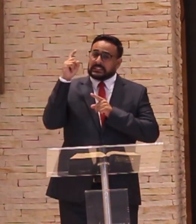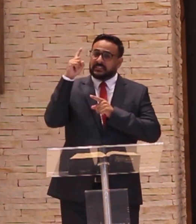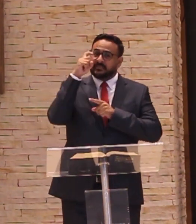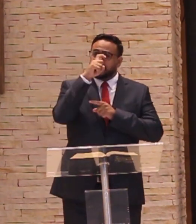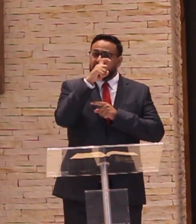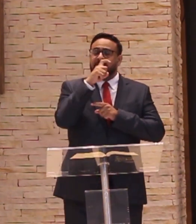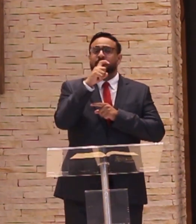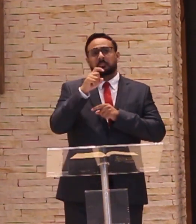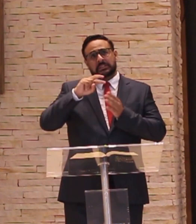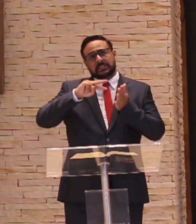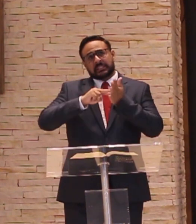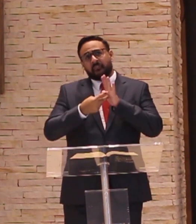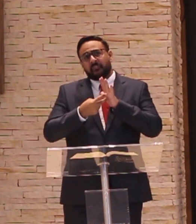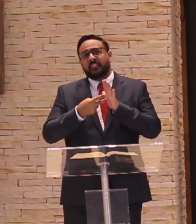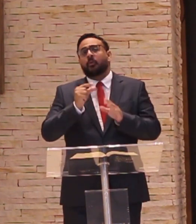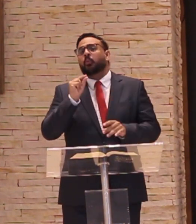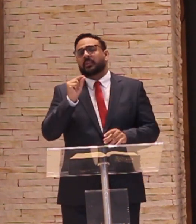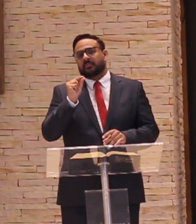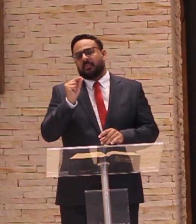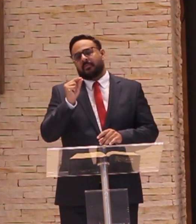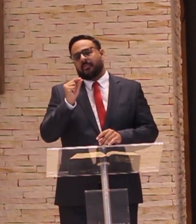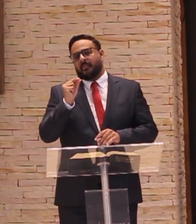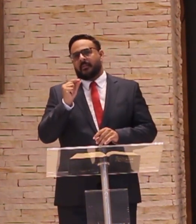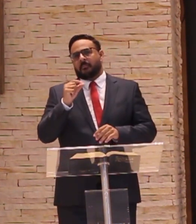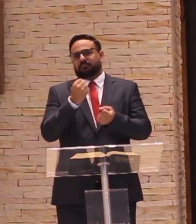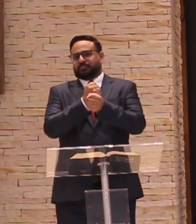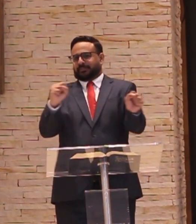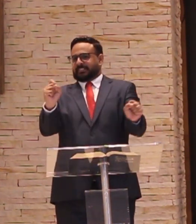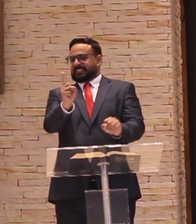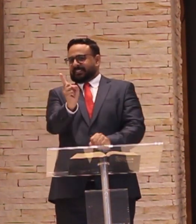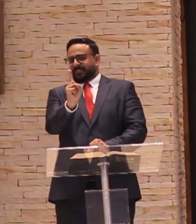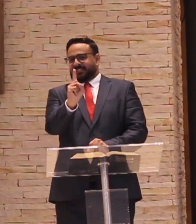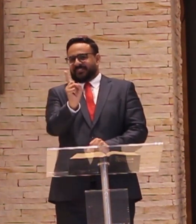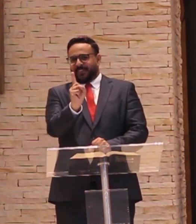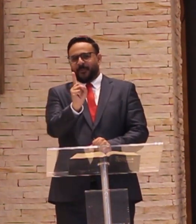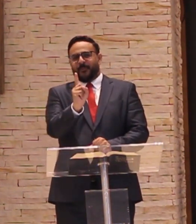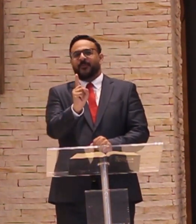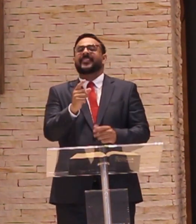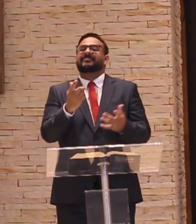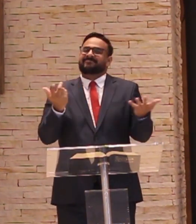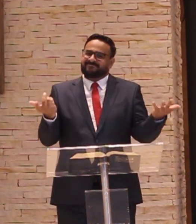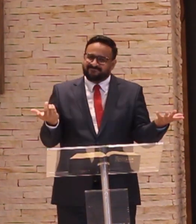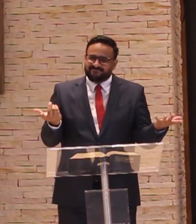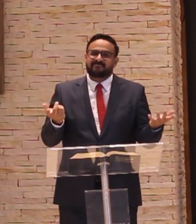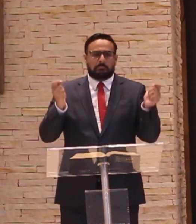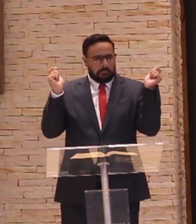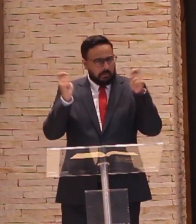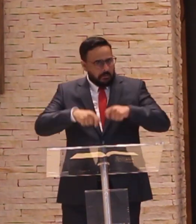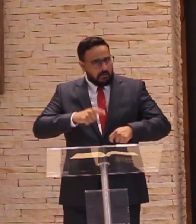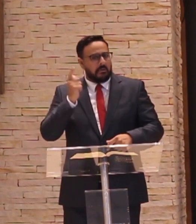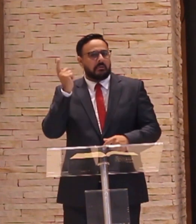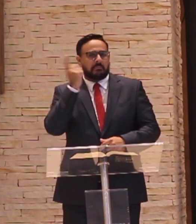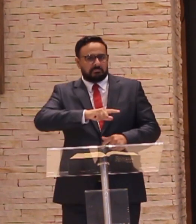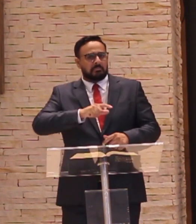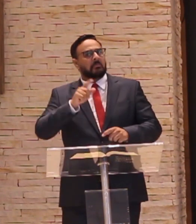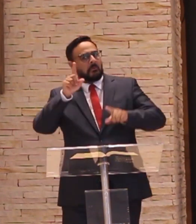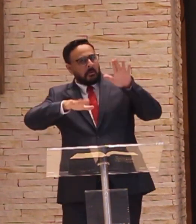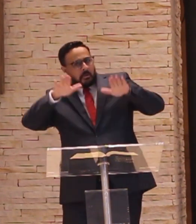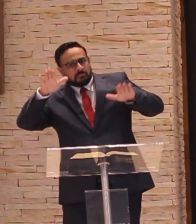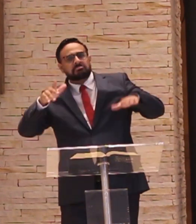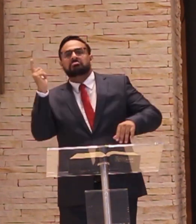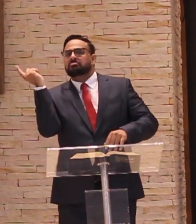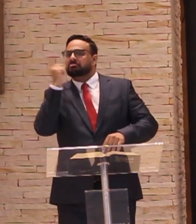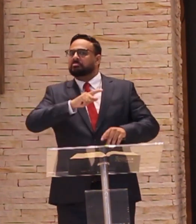Porque em nossos dias é muito difícil uma mulher com 90 anos ficar grávida. Não é